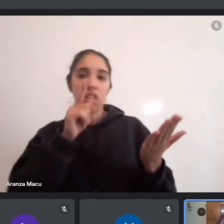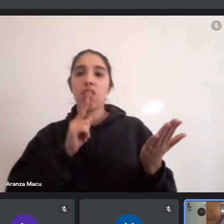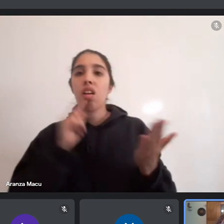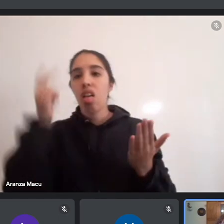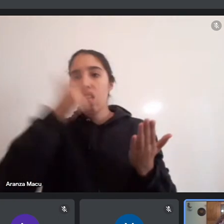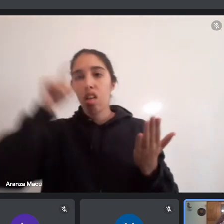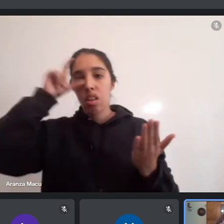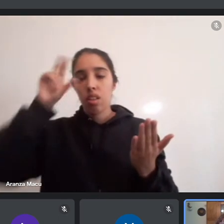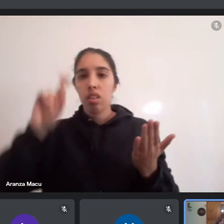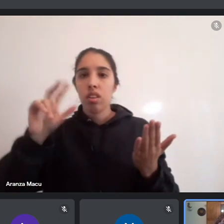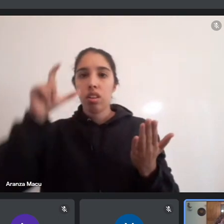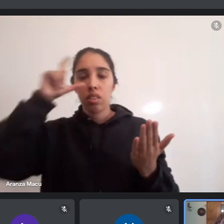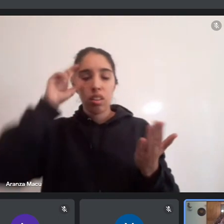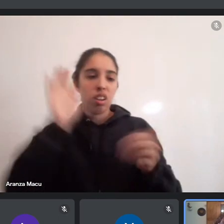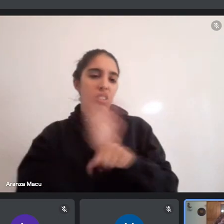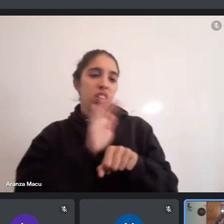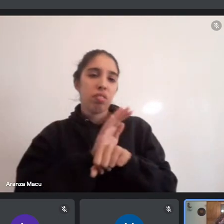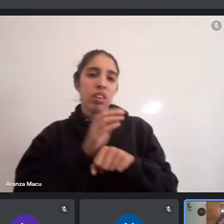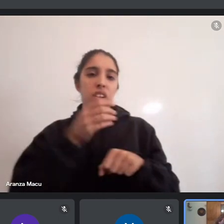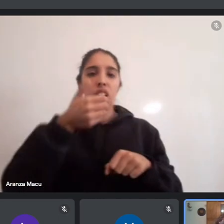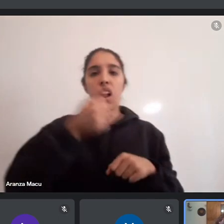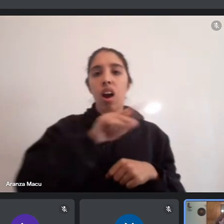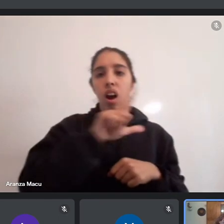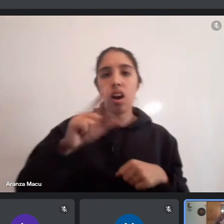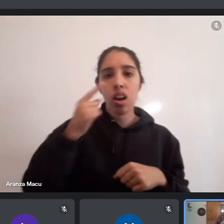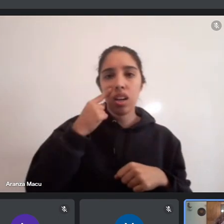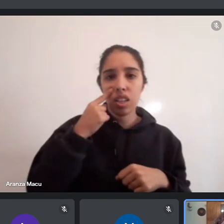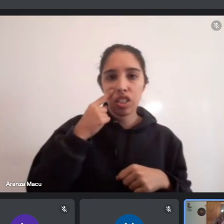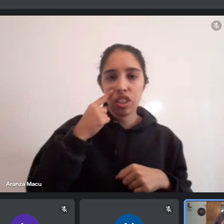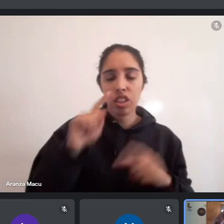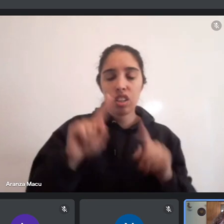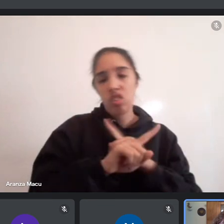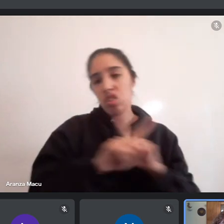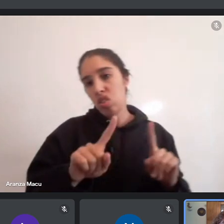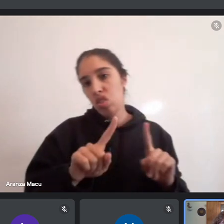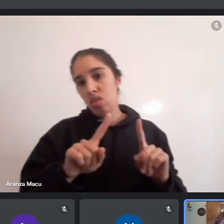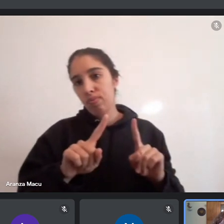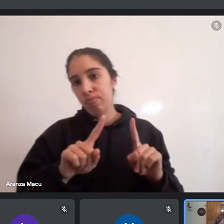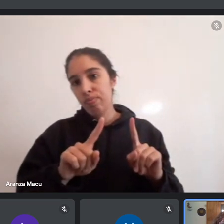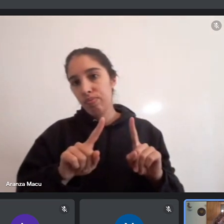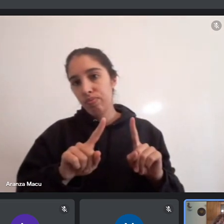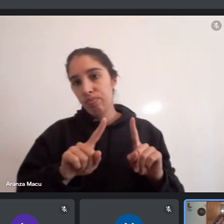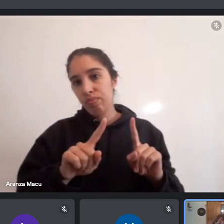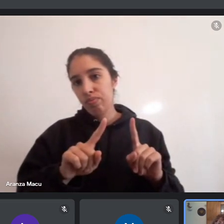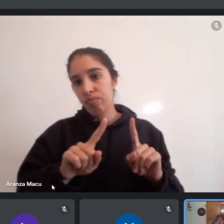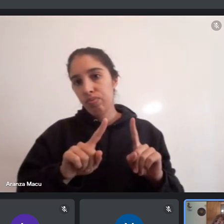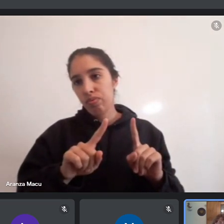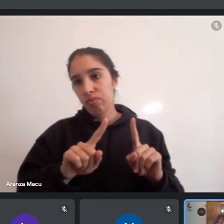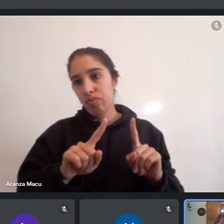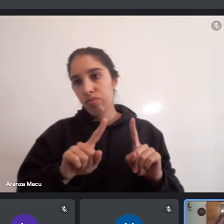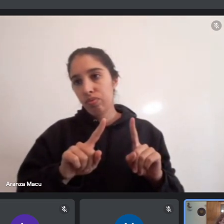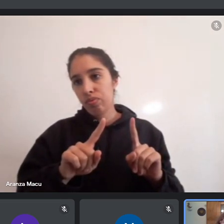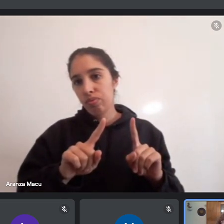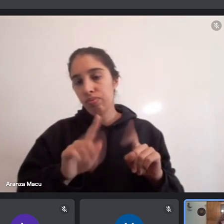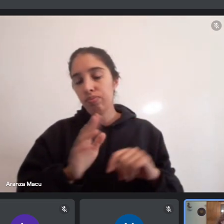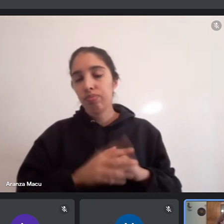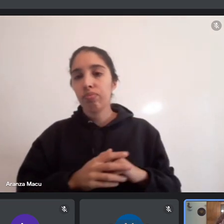dicen allí está. Reconocer que allí está. No. ¿Sí? Bien. En